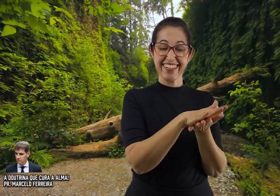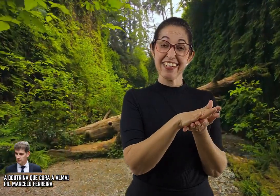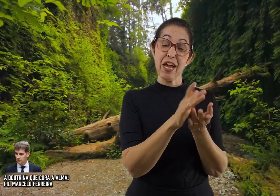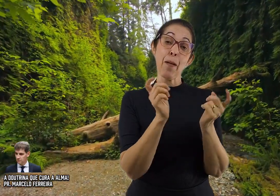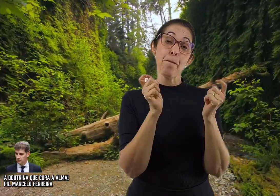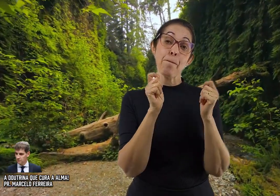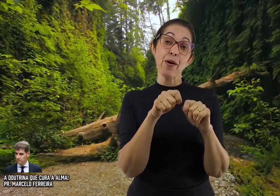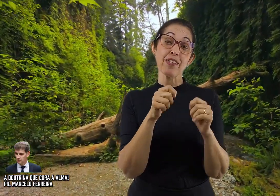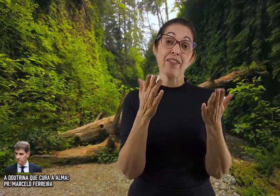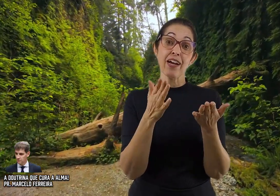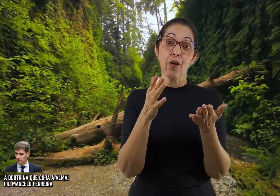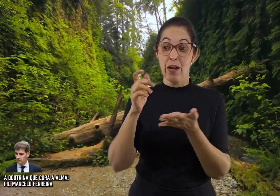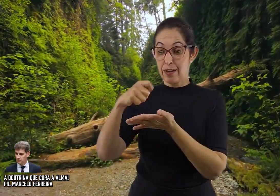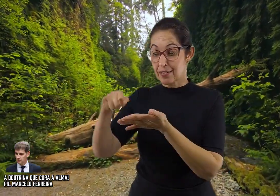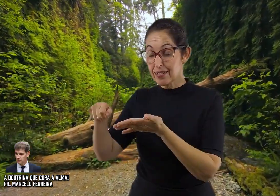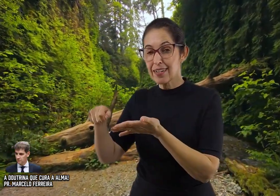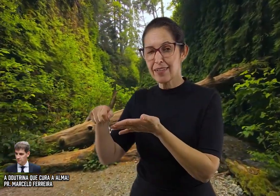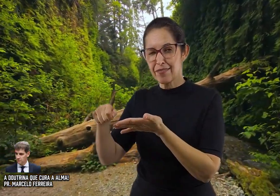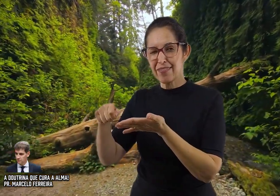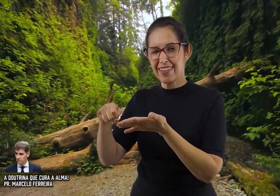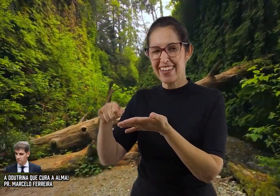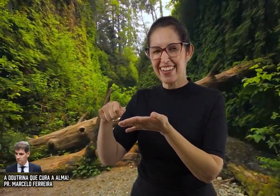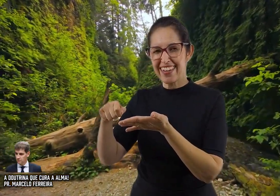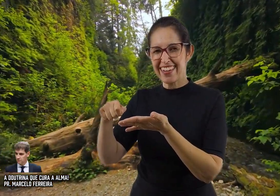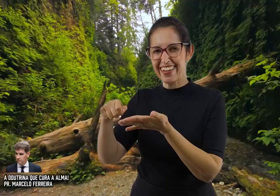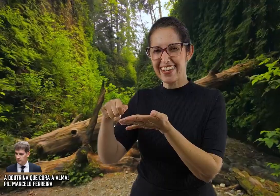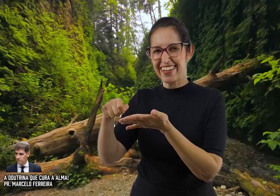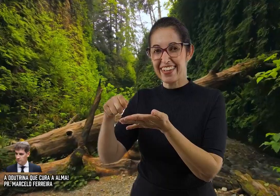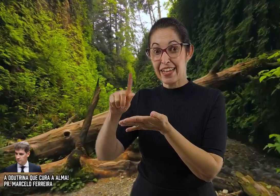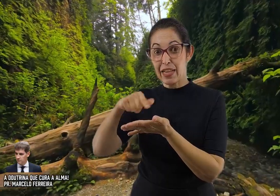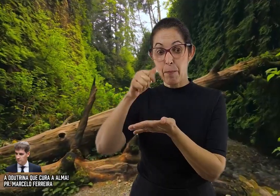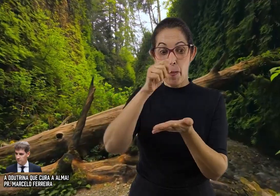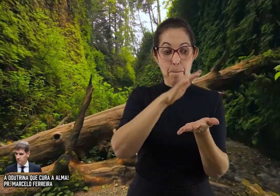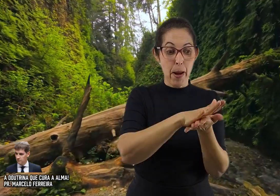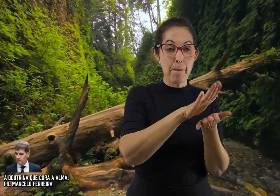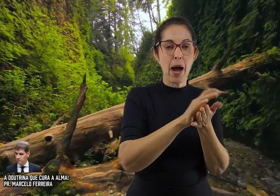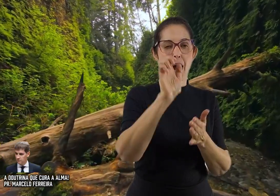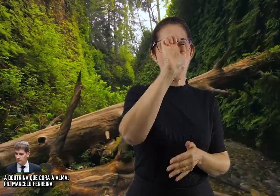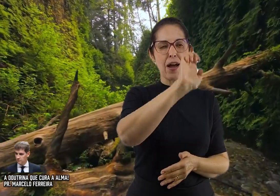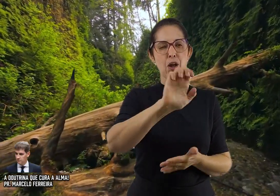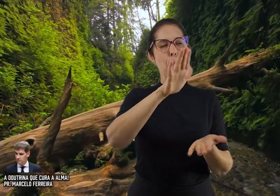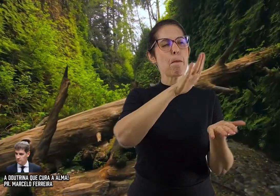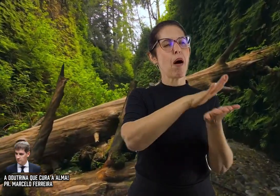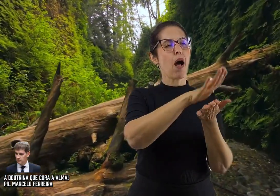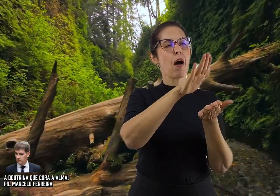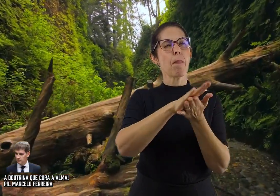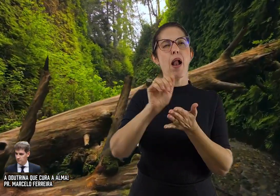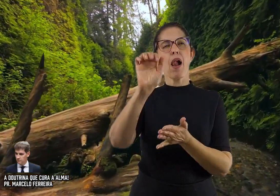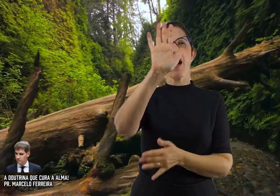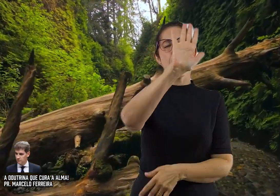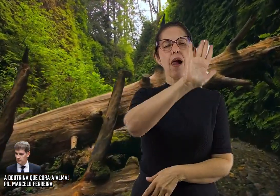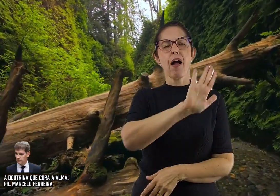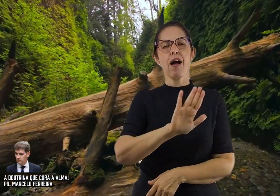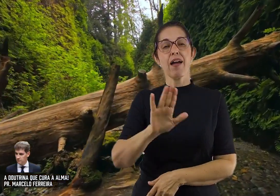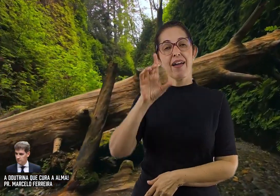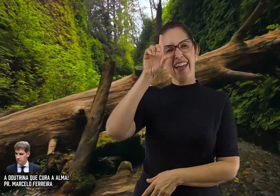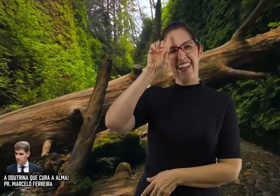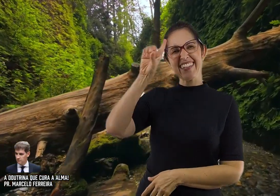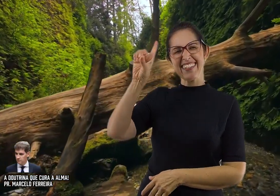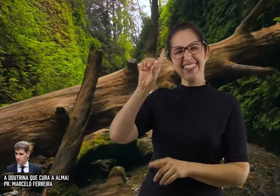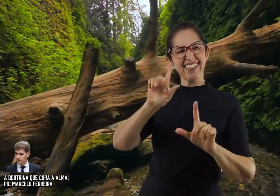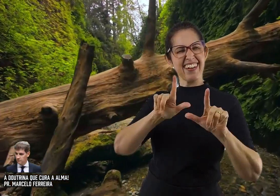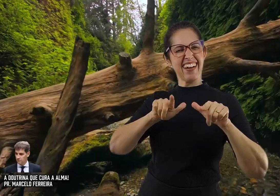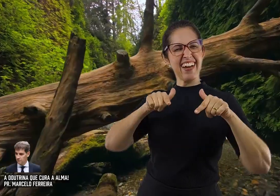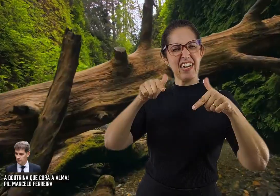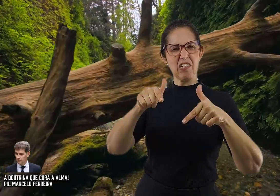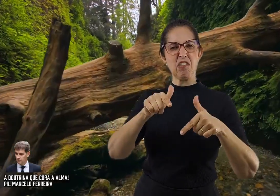possibilidade de você. Então ele escrevia os seus artigos e aquilo rodava a Europa inteira. E Deus operou uma